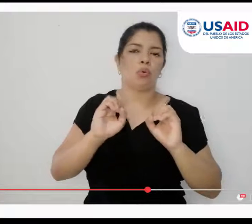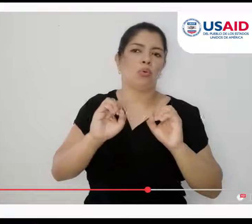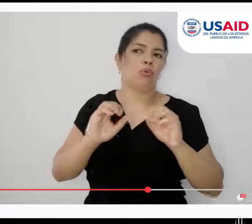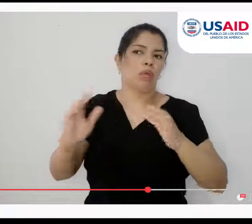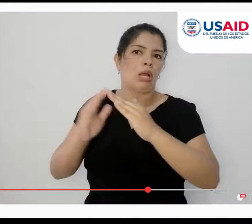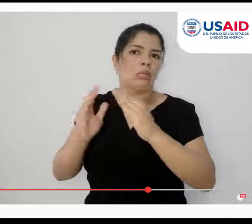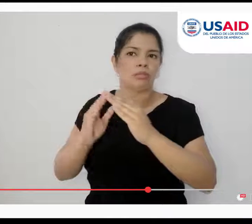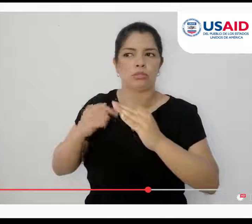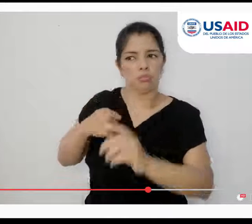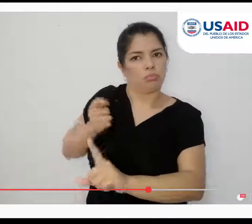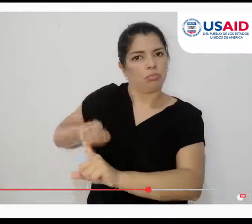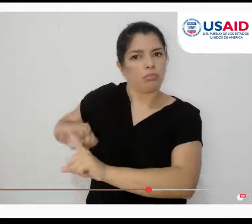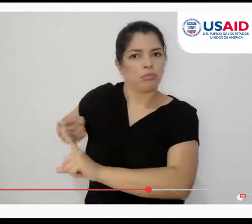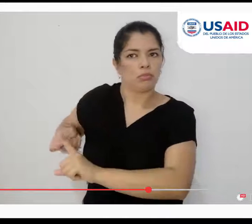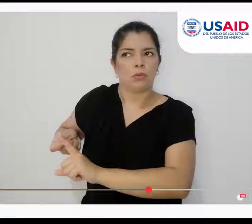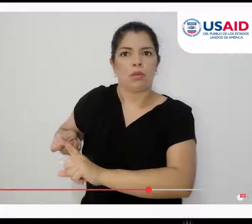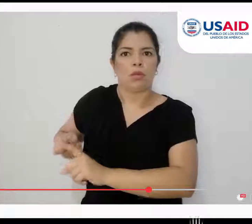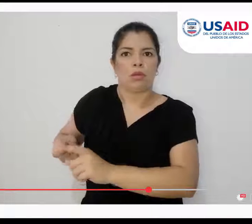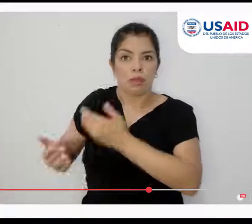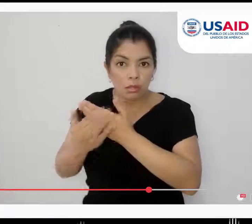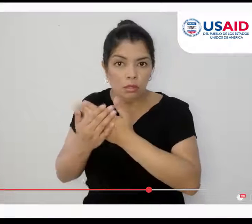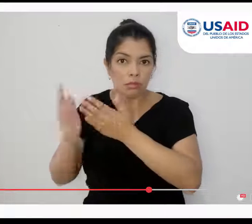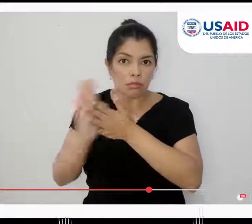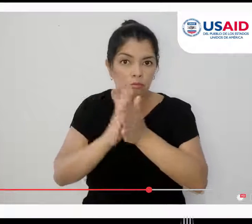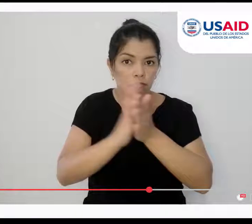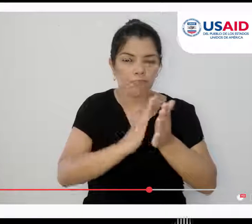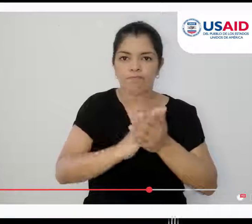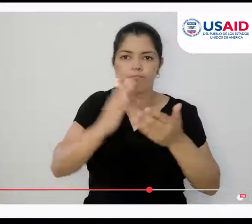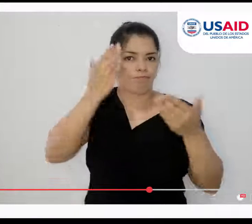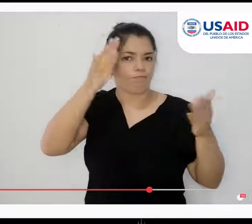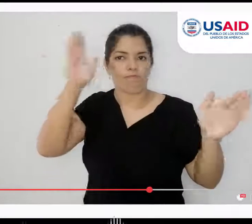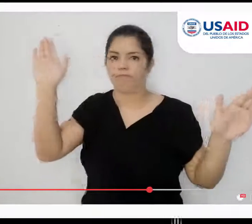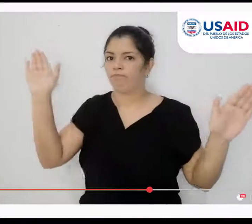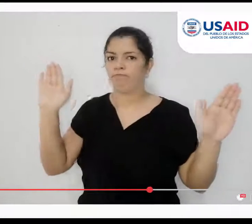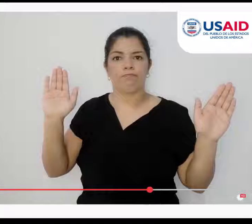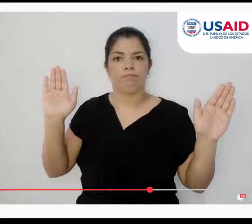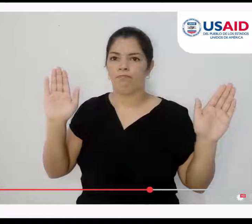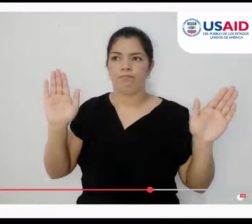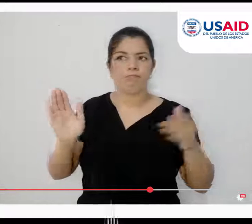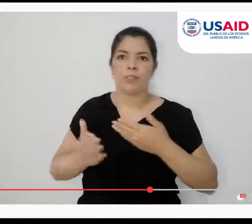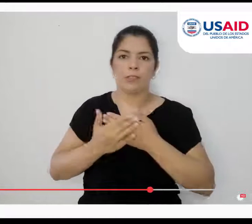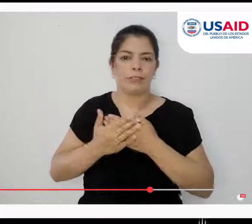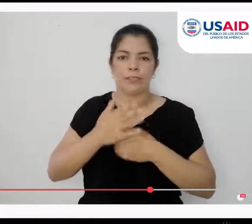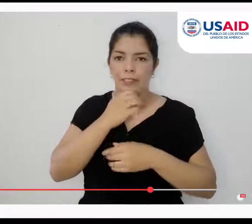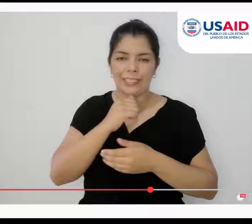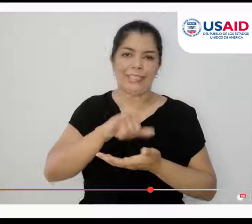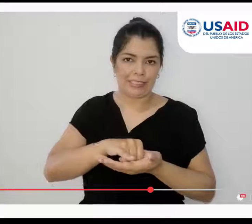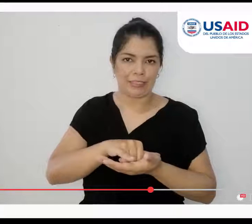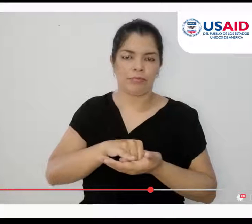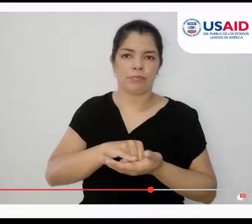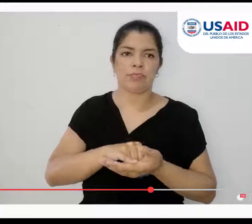vivienda no BIC. Las personas realmente, muchas tienen un gran desconocimiento, y